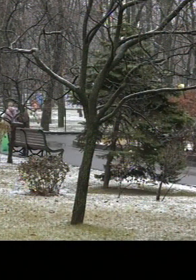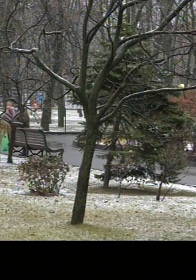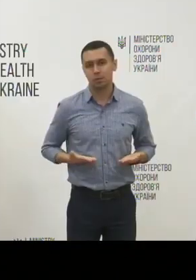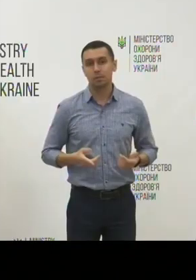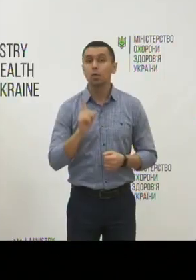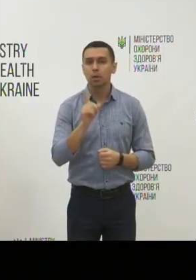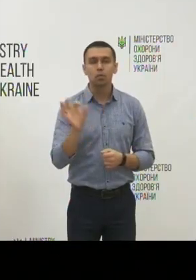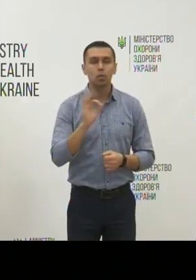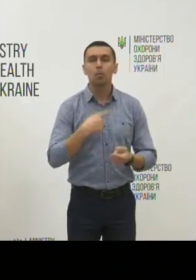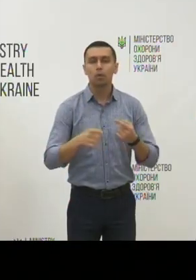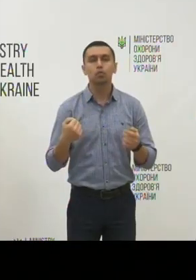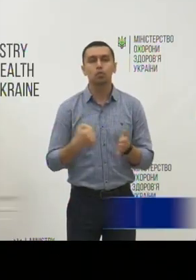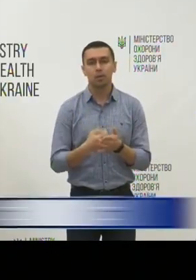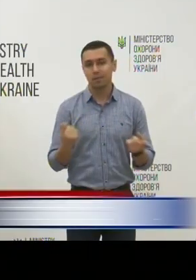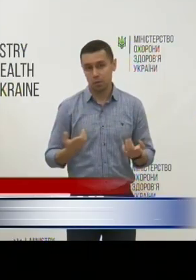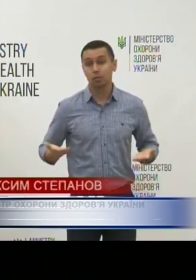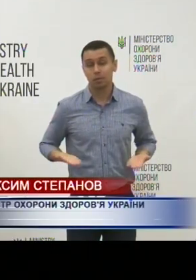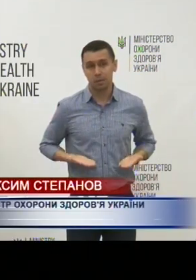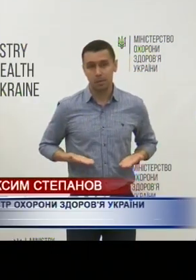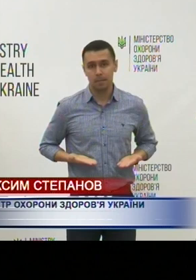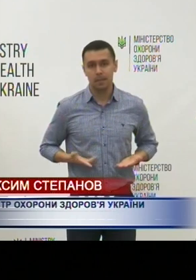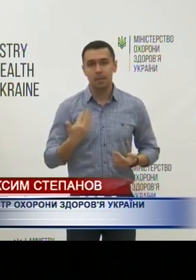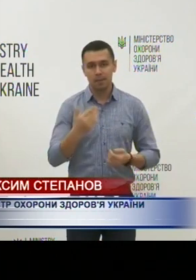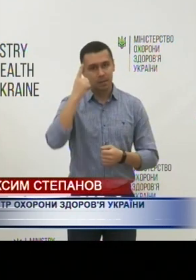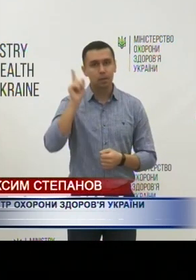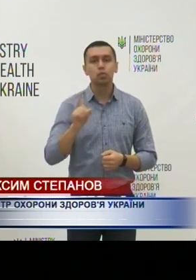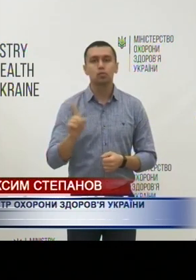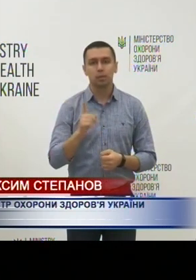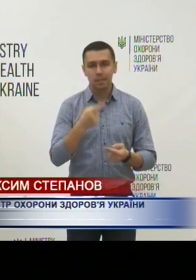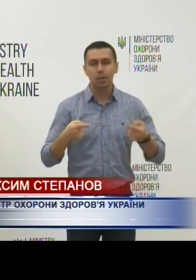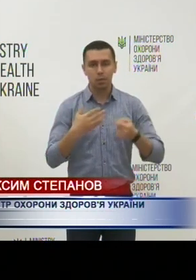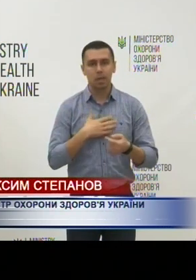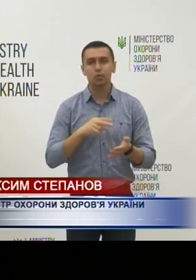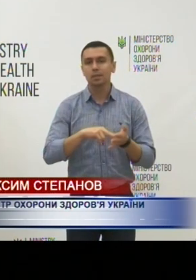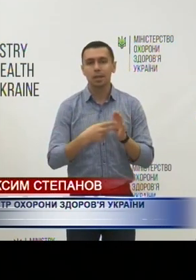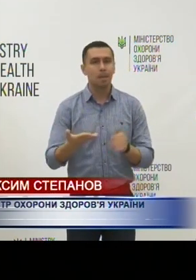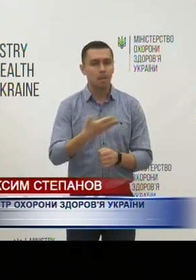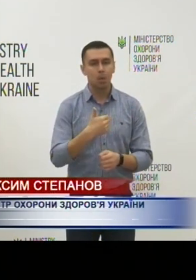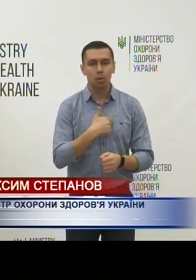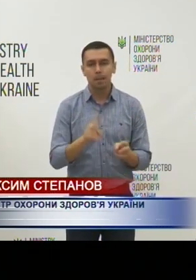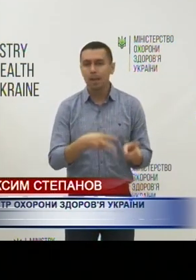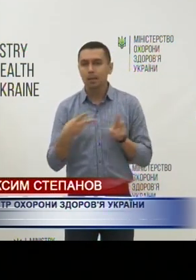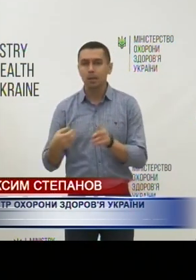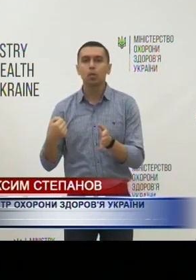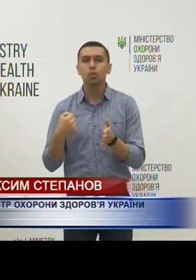Степанов. Щодо повернення до звичайного життя, ви знаєте, що згідно нашої стратегії ми хочемо перейти